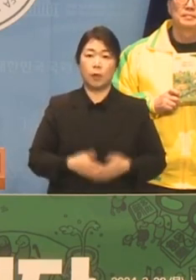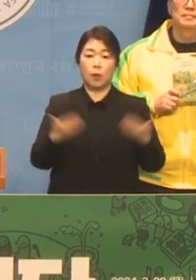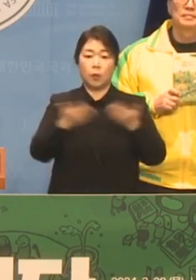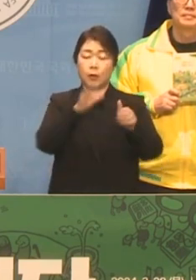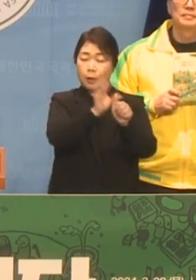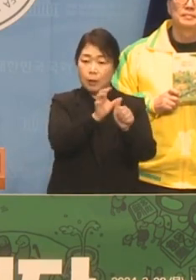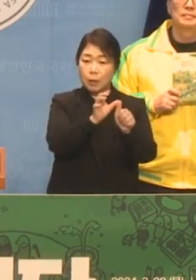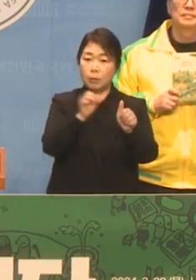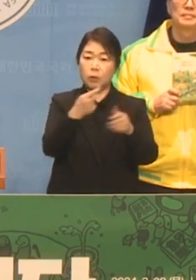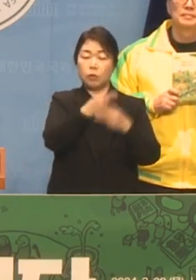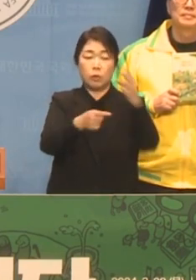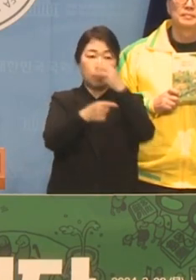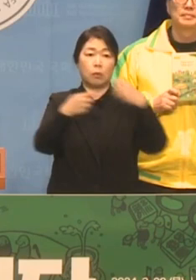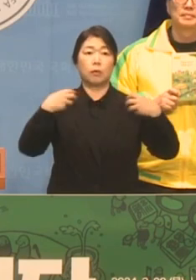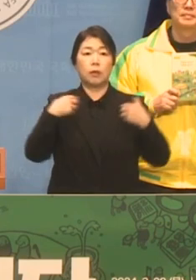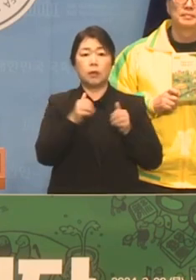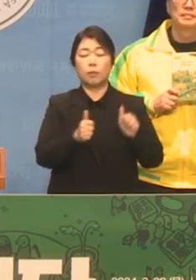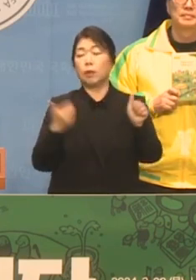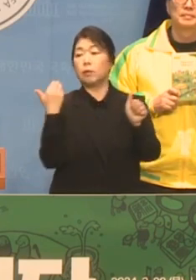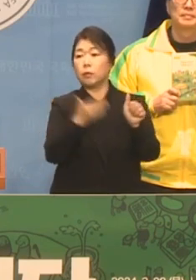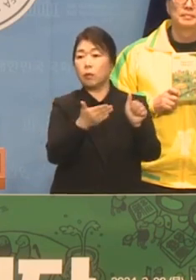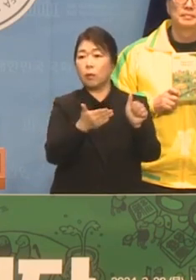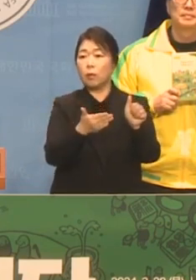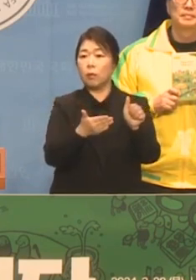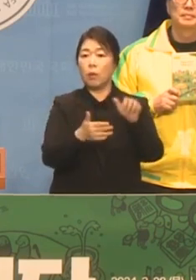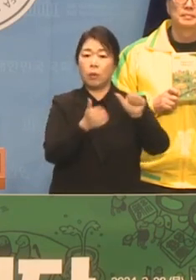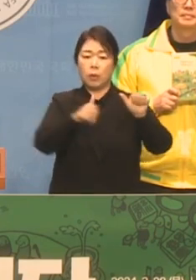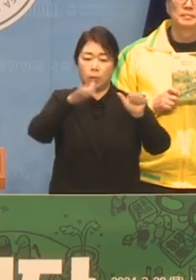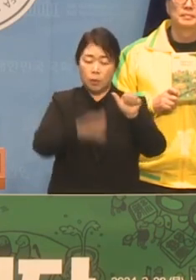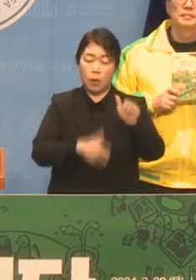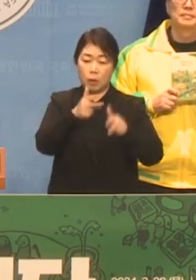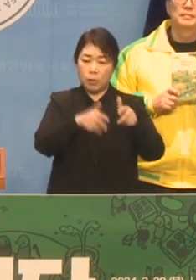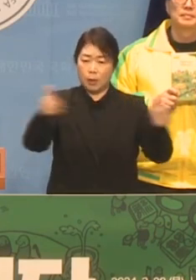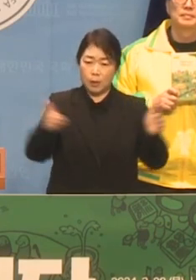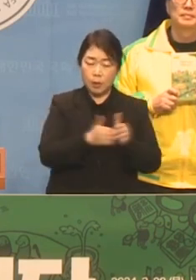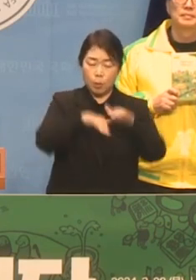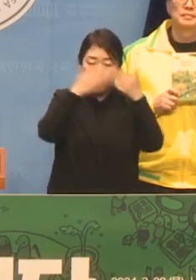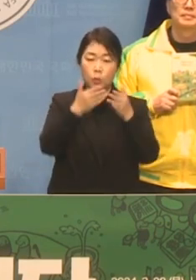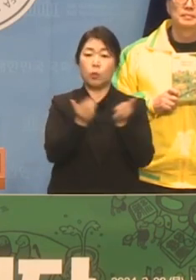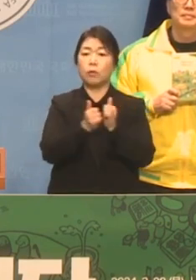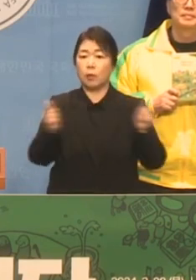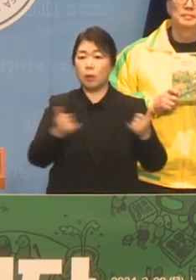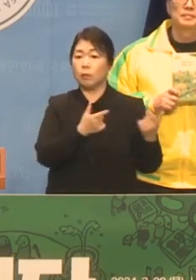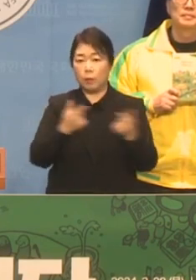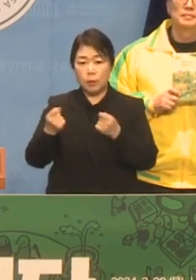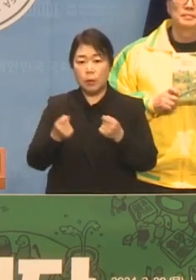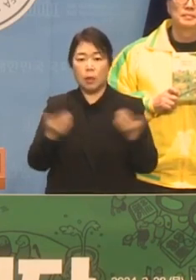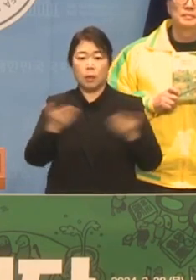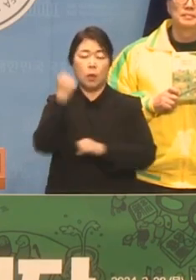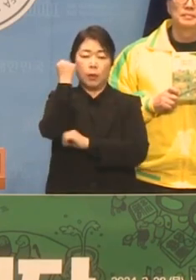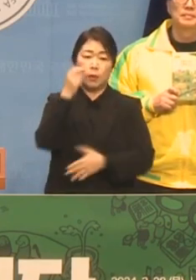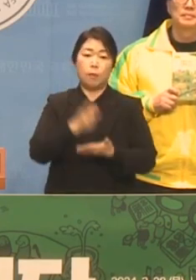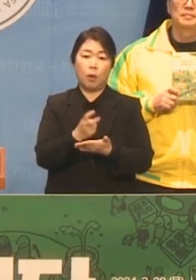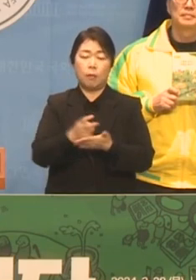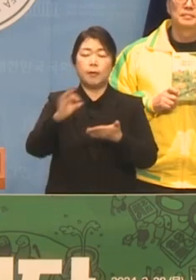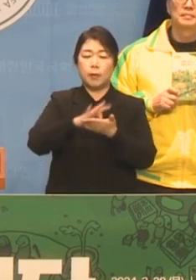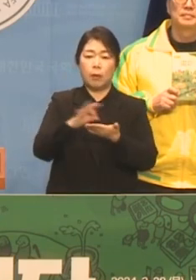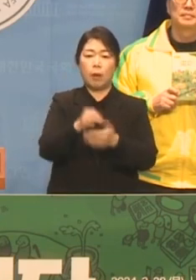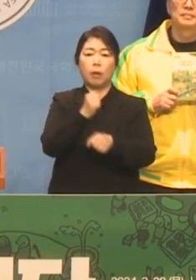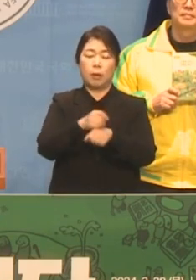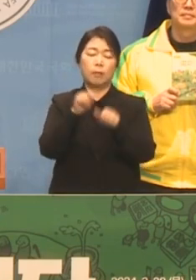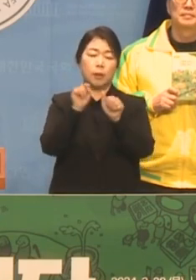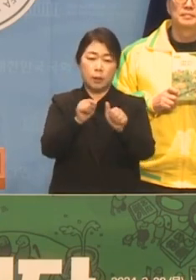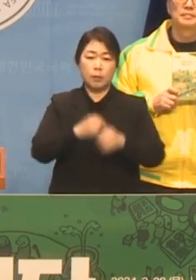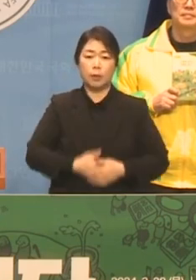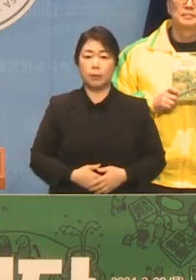탄 윤 정권 심판하고 5인미만 사업장까지 모든 노동자들에게 근로 기준법을 적용하도록